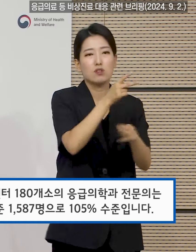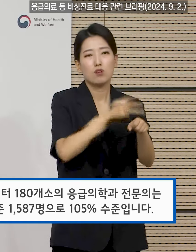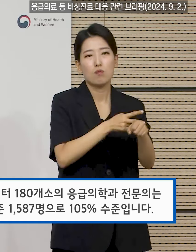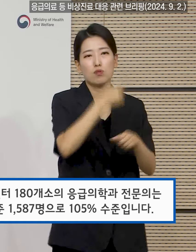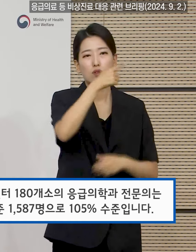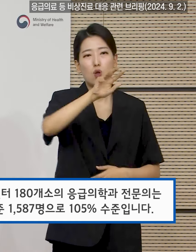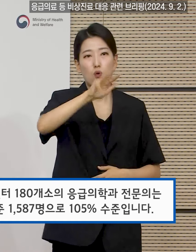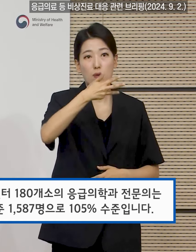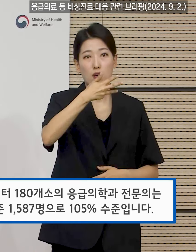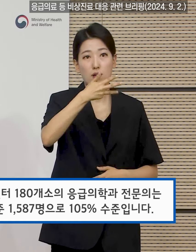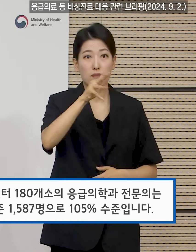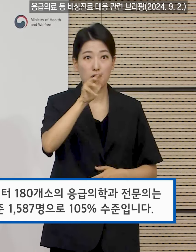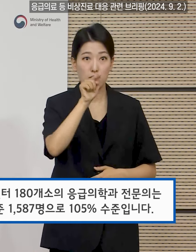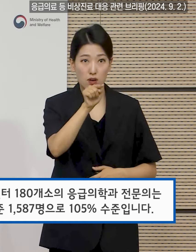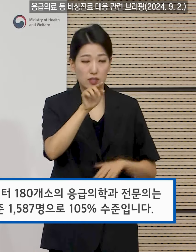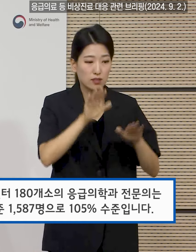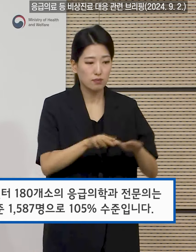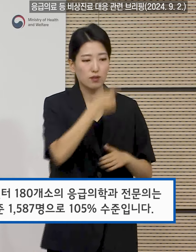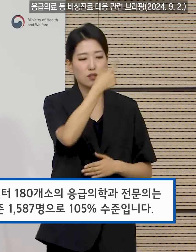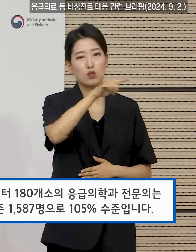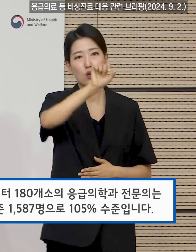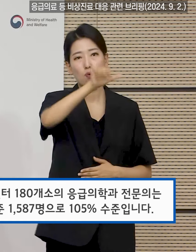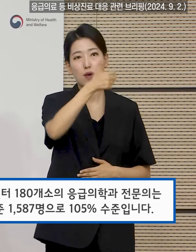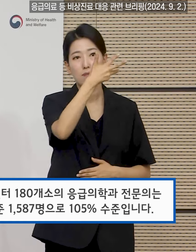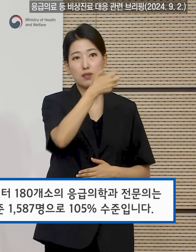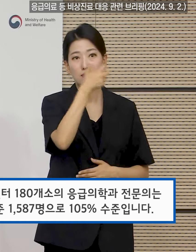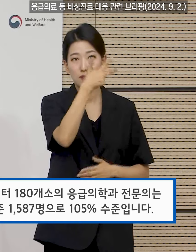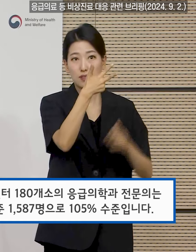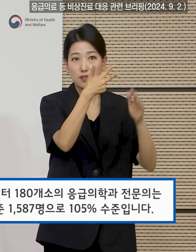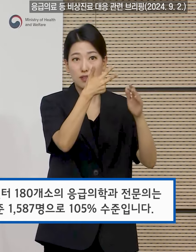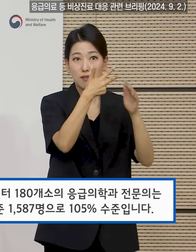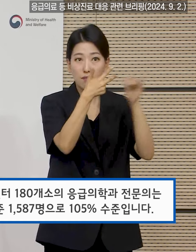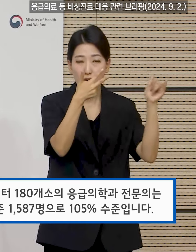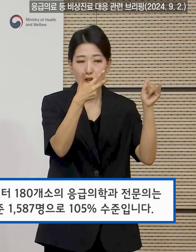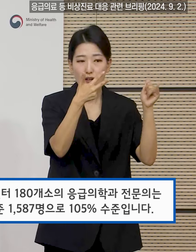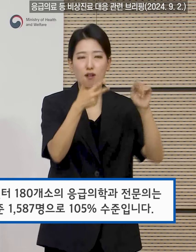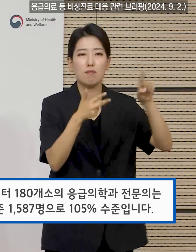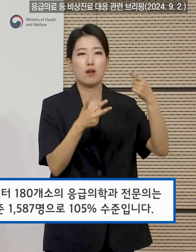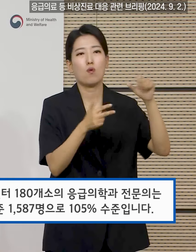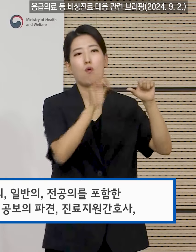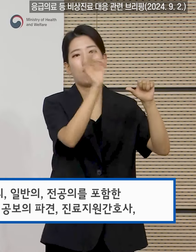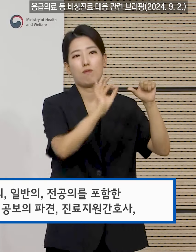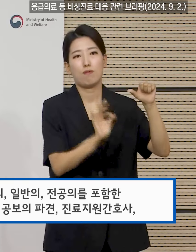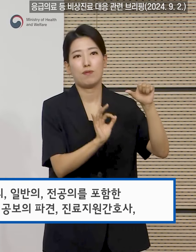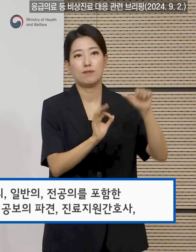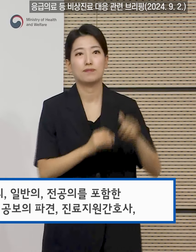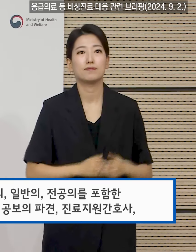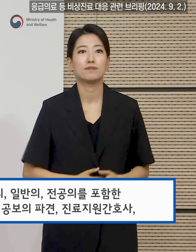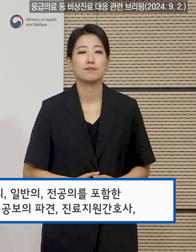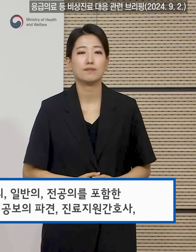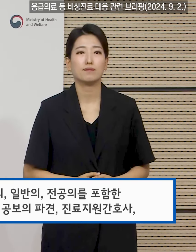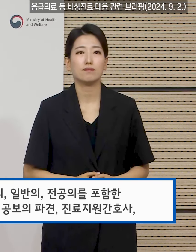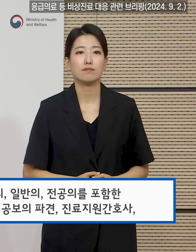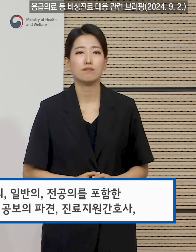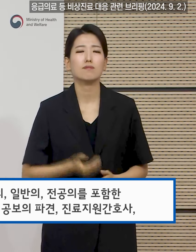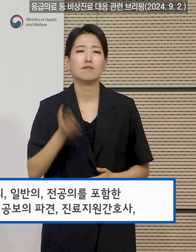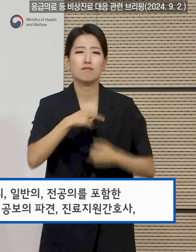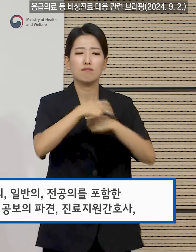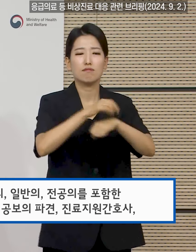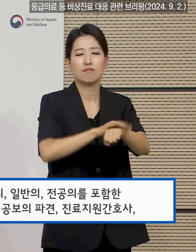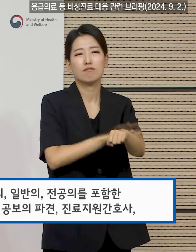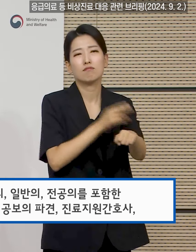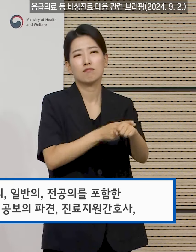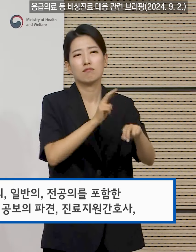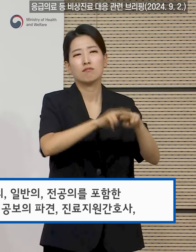8월 26일 기준 1,587명으로 105% 수준입니다. 다만 전공의